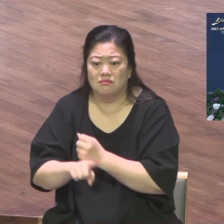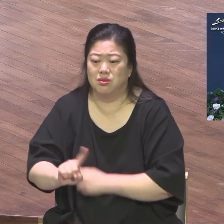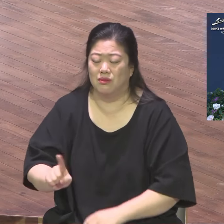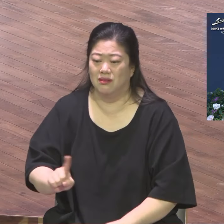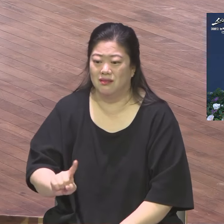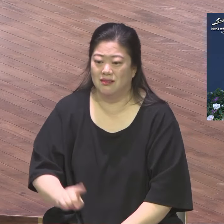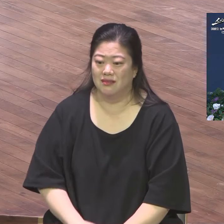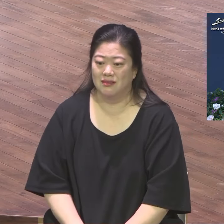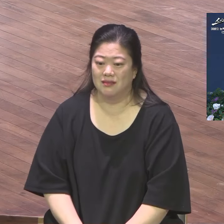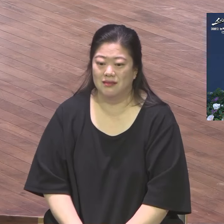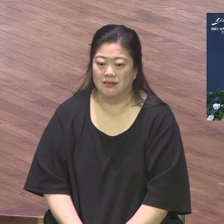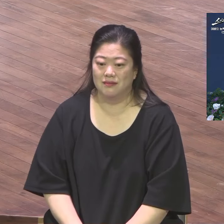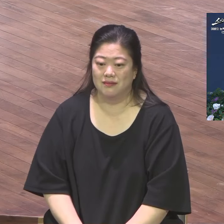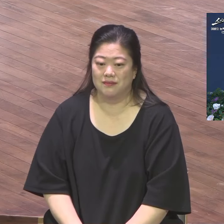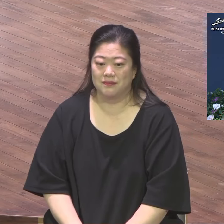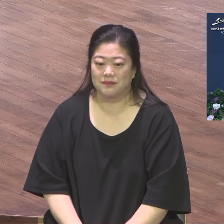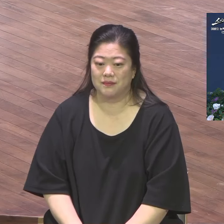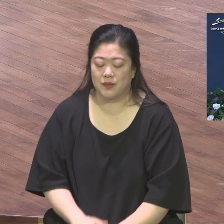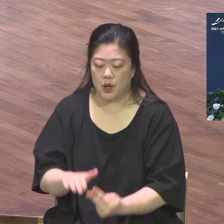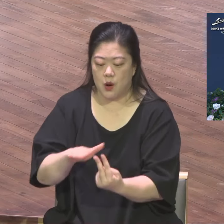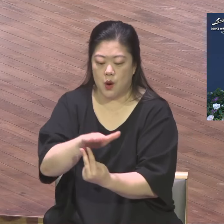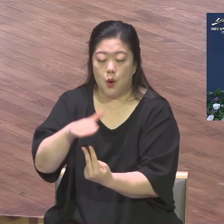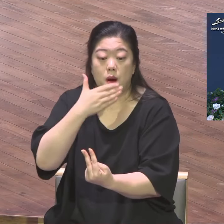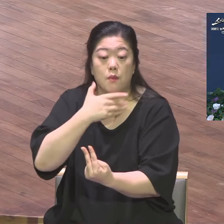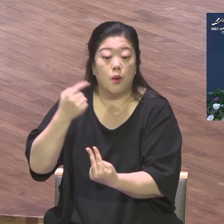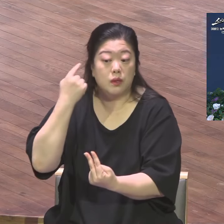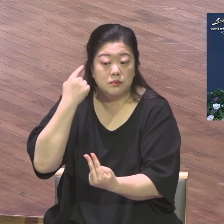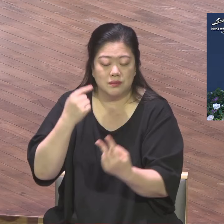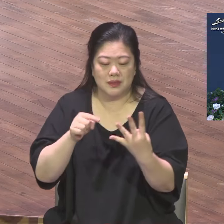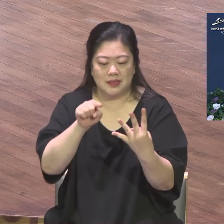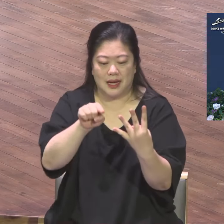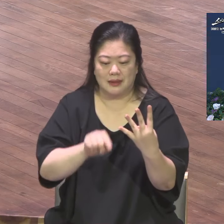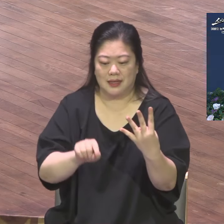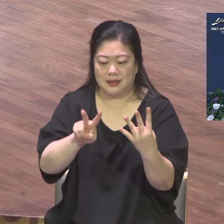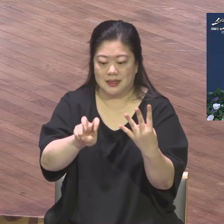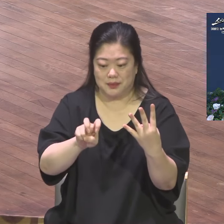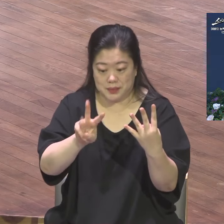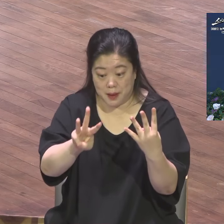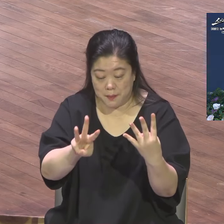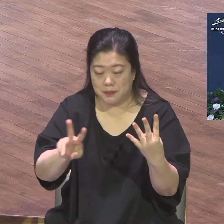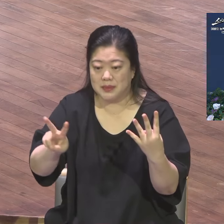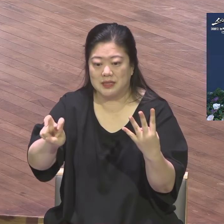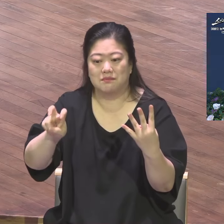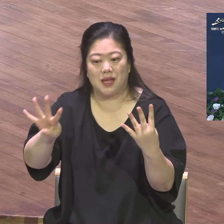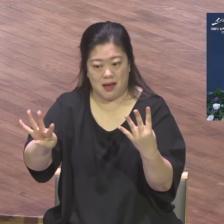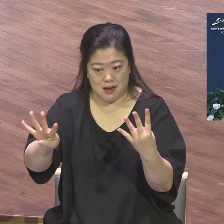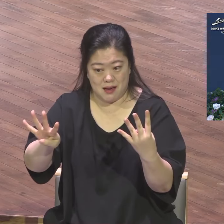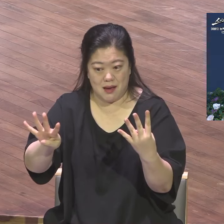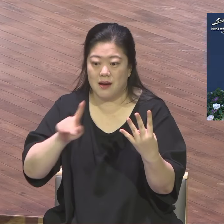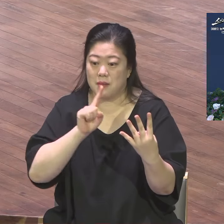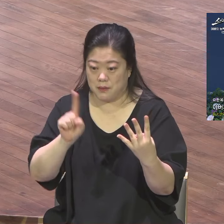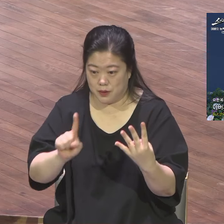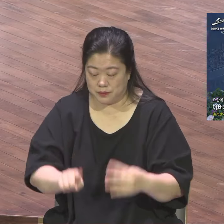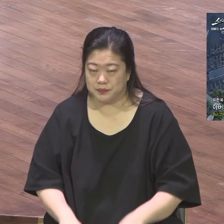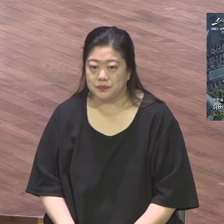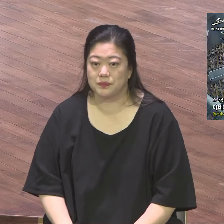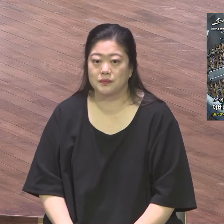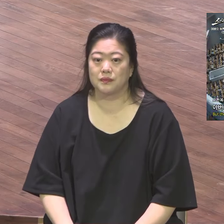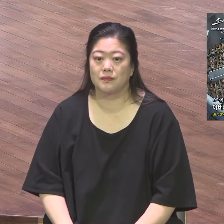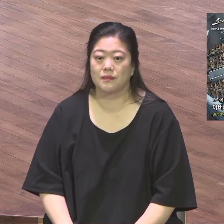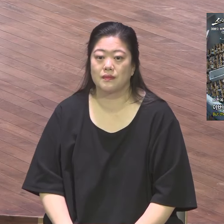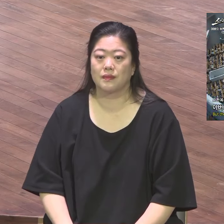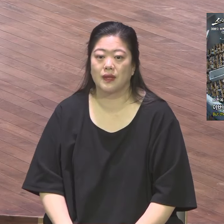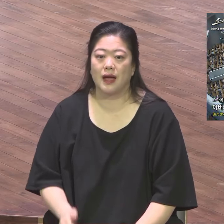들어와서 마찬가지입니다. 그래서 요한복음 4장 23절 24절에 보면 예수께서 이렇게 말씀하십니다. 아버지께